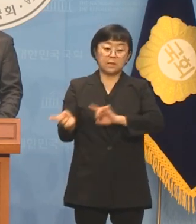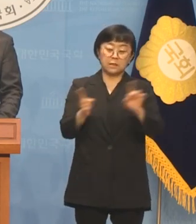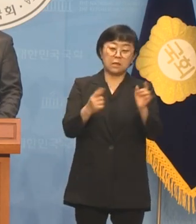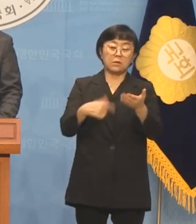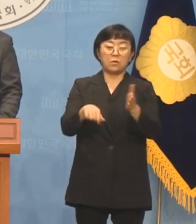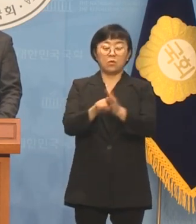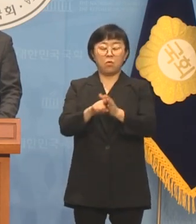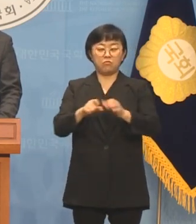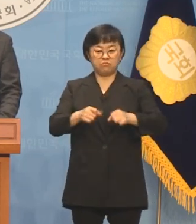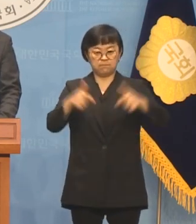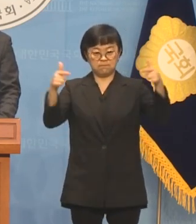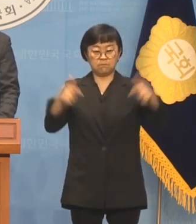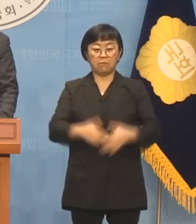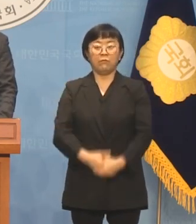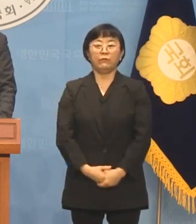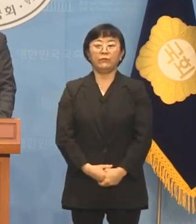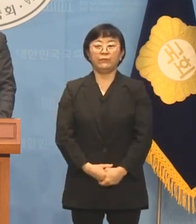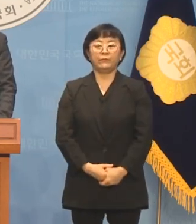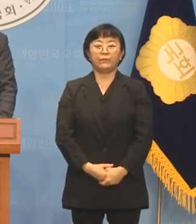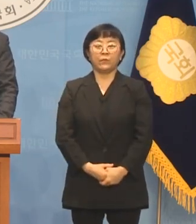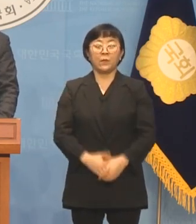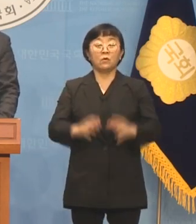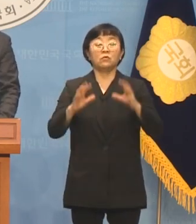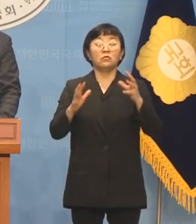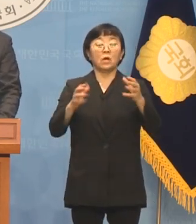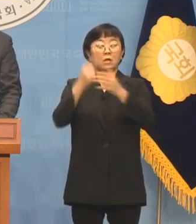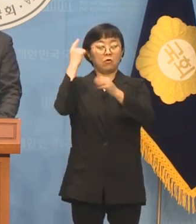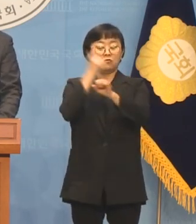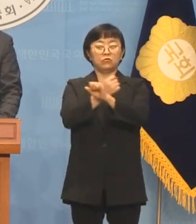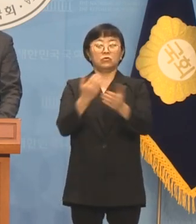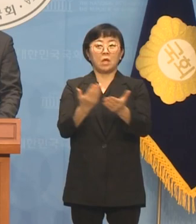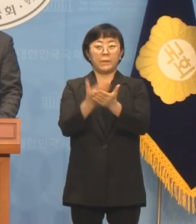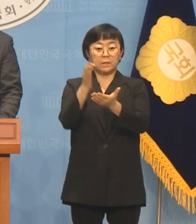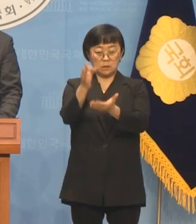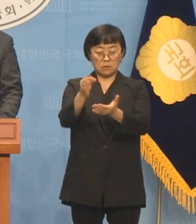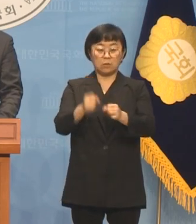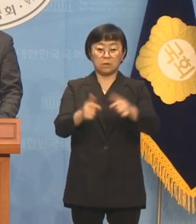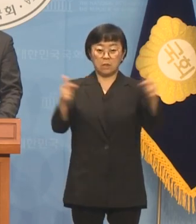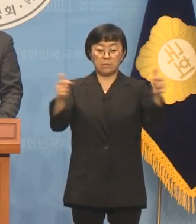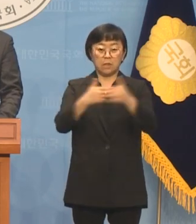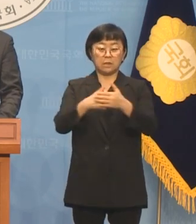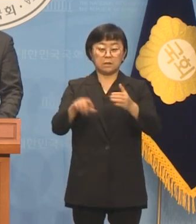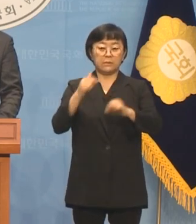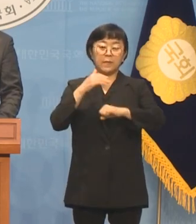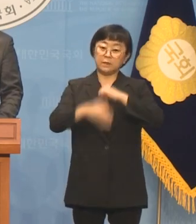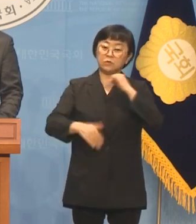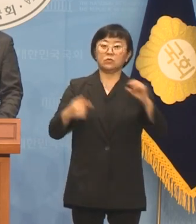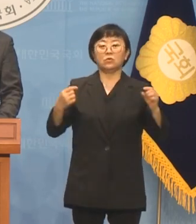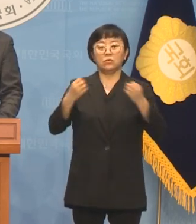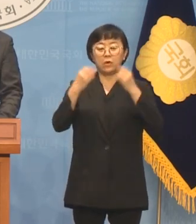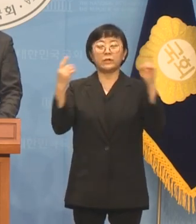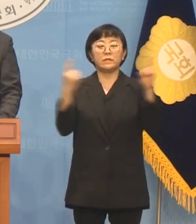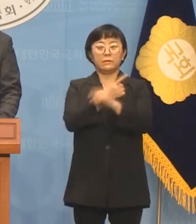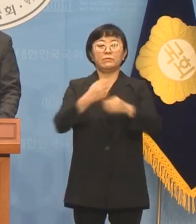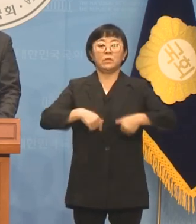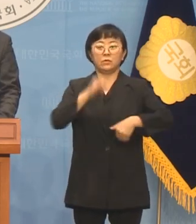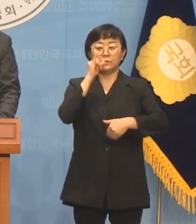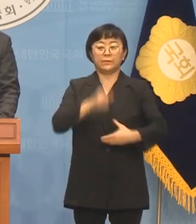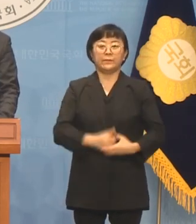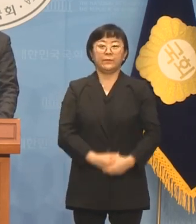대폭 확대하겠습니다. 국가 R&D는 재정적으로도 확대하고 방식도 혁신해